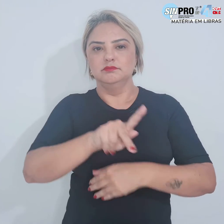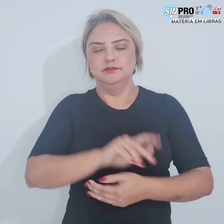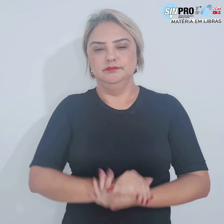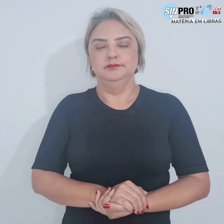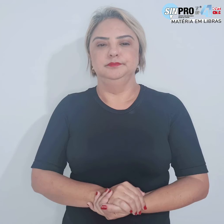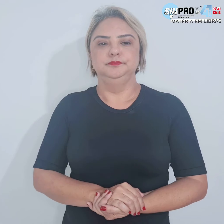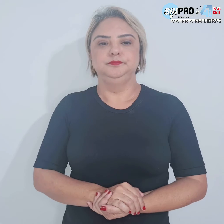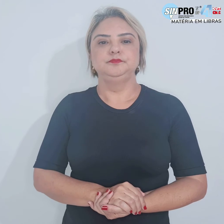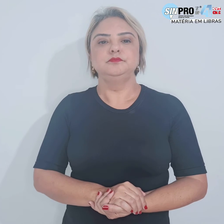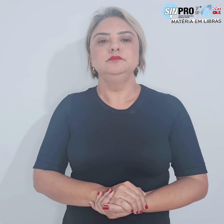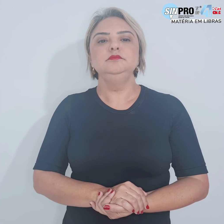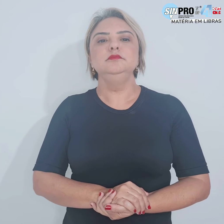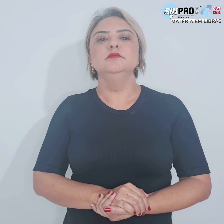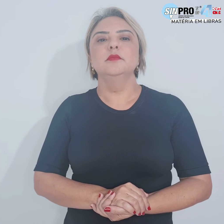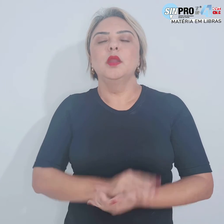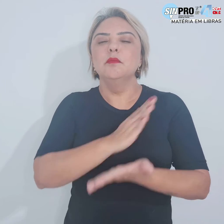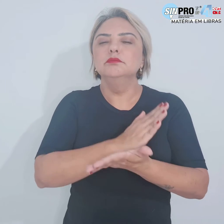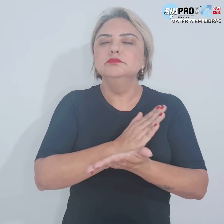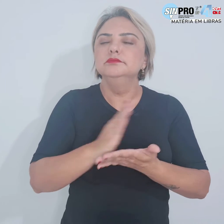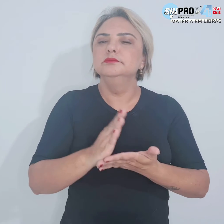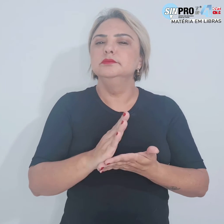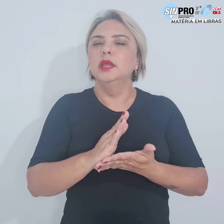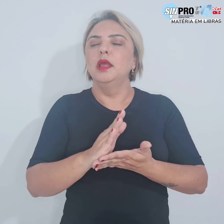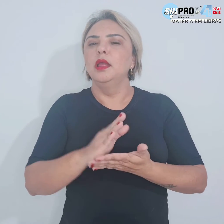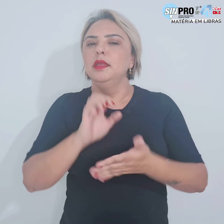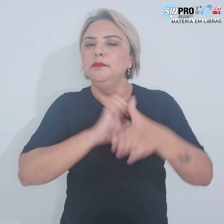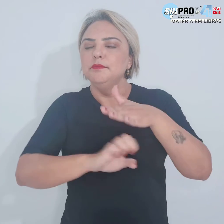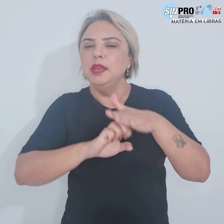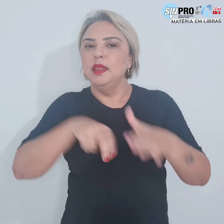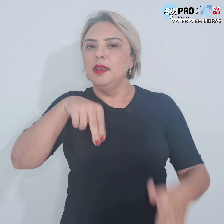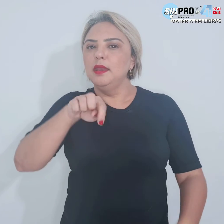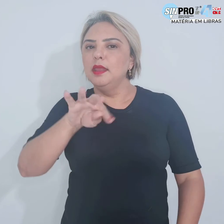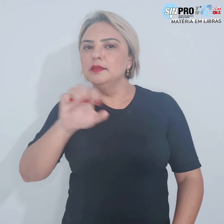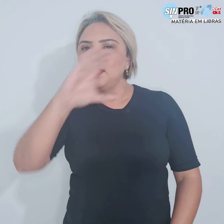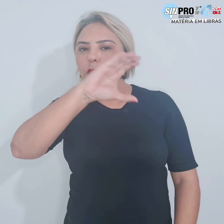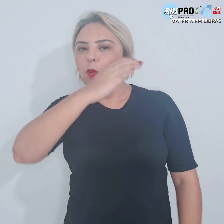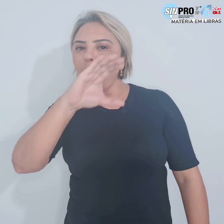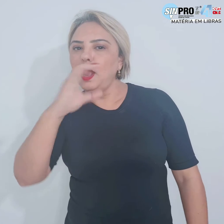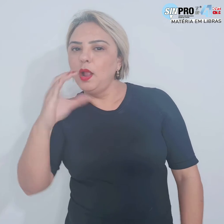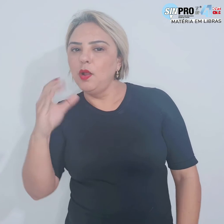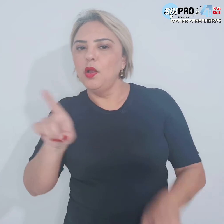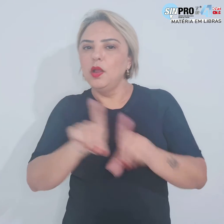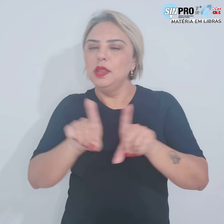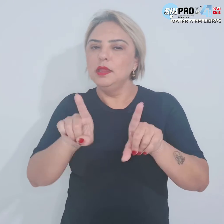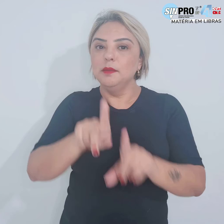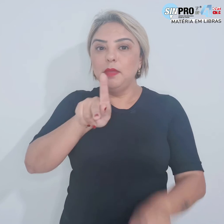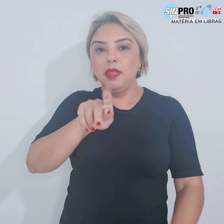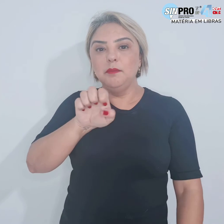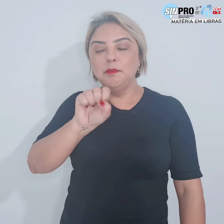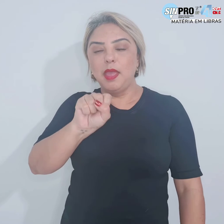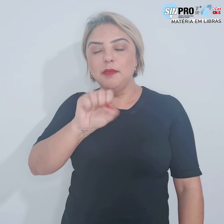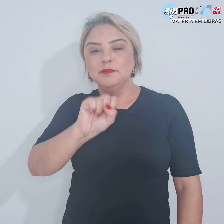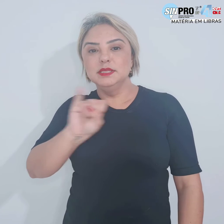Resources, WRG, uma iniciativa da Nestlé, da Coca-Cola e da